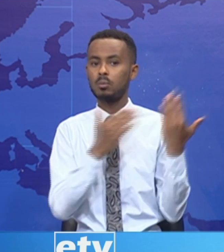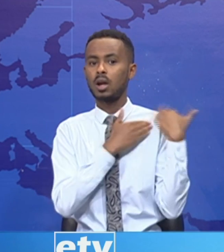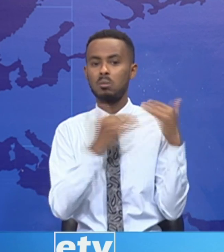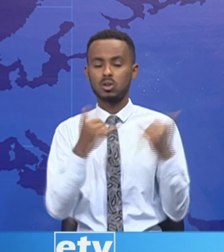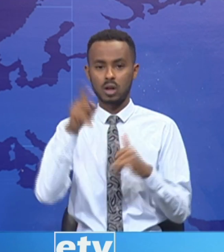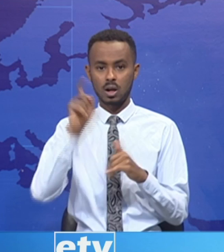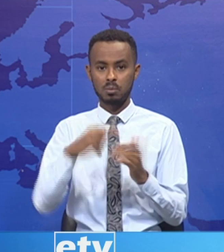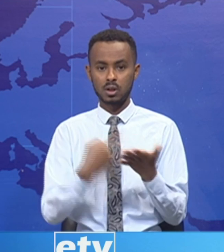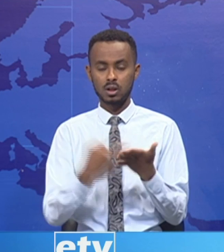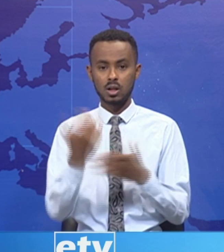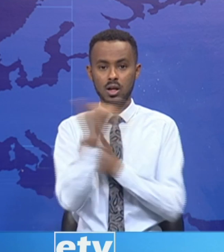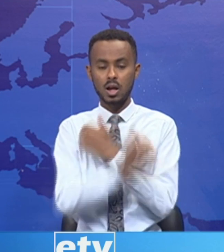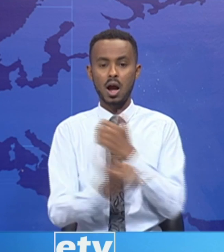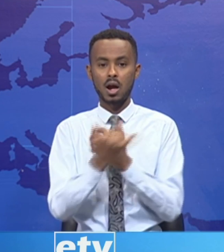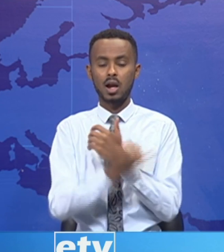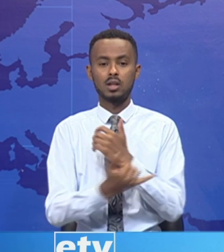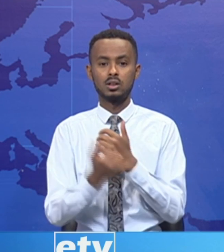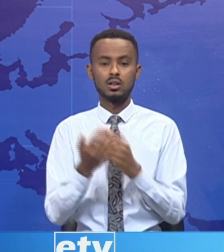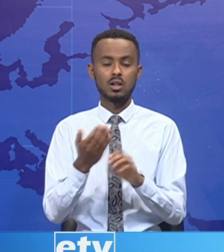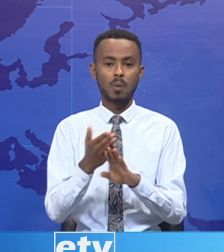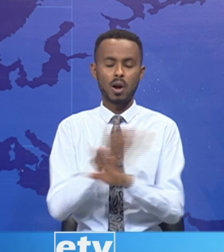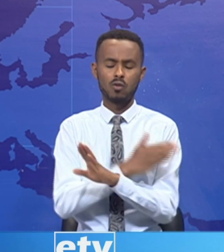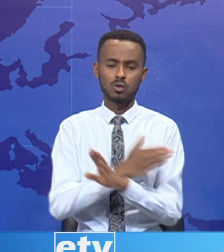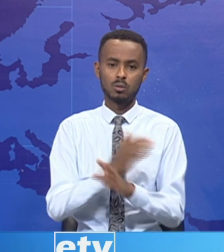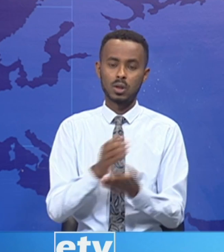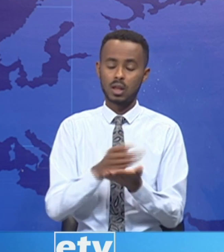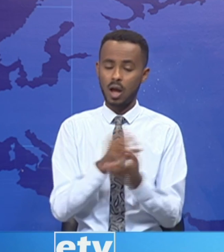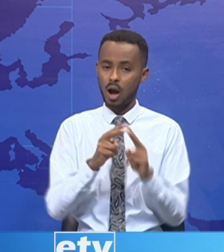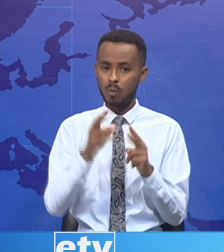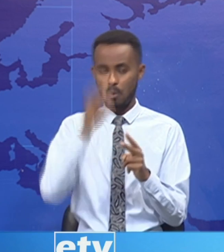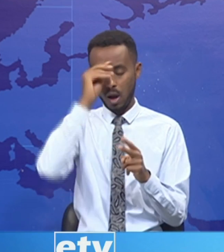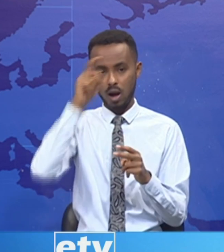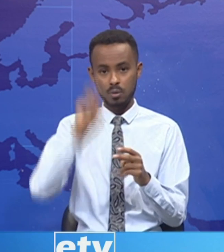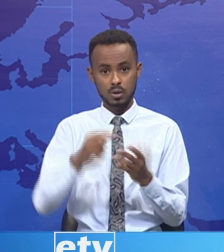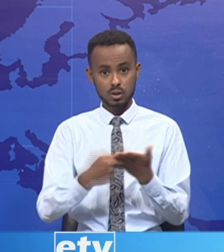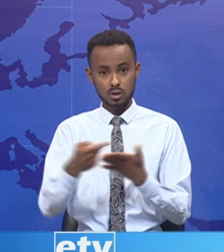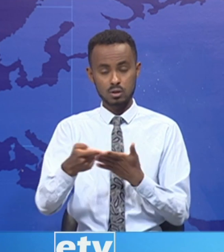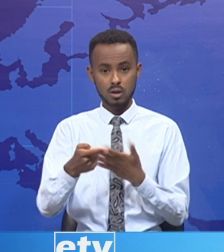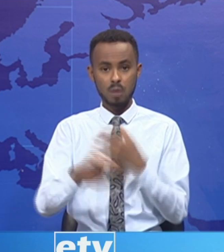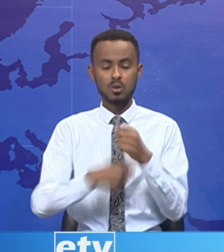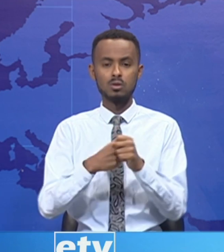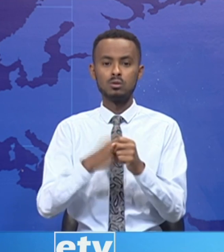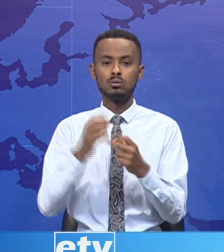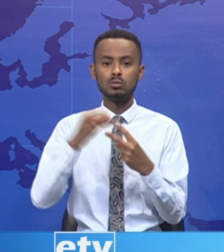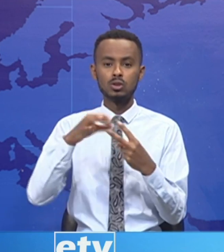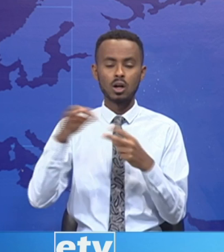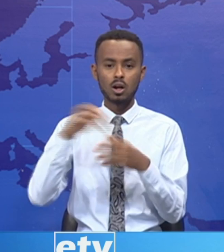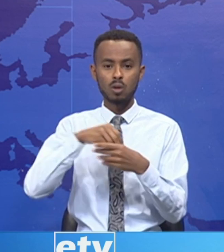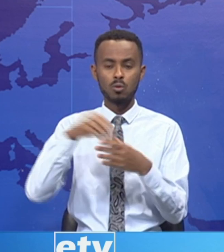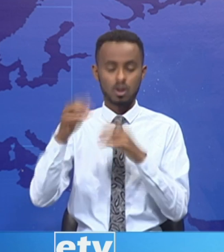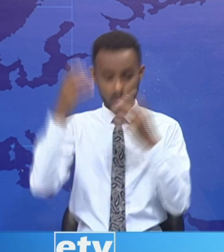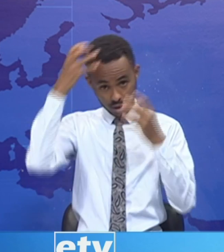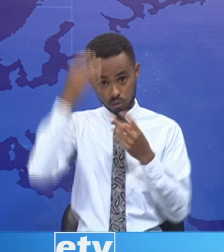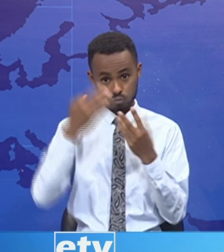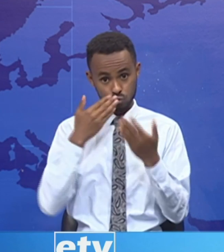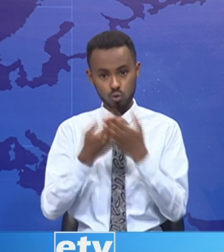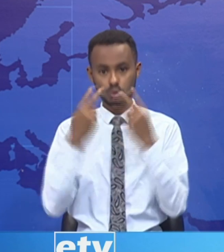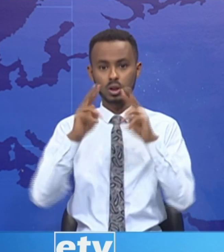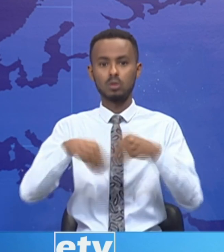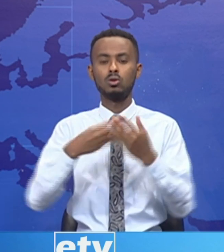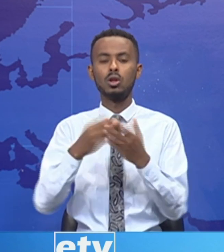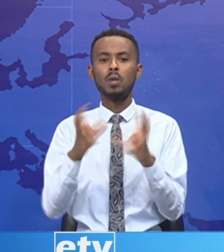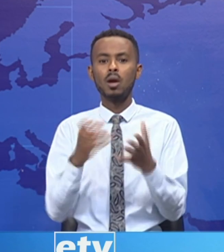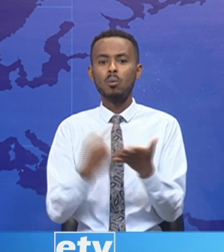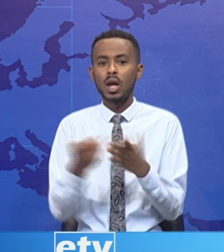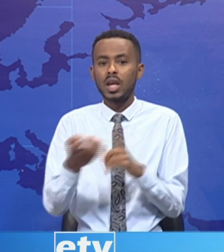ያለበት። እንግዲህ ያገራችን ከባለፉት በጣም መማር አለብን። የዘንድሮ ምርጫ ደግሞ እንደ መንግስትም ጥሩ ትኩረት ስለተሰጠው ሚዲያም ደግሞ ይህን